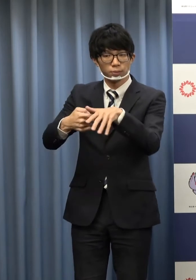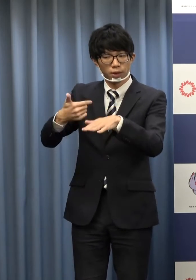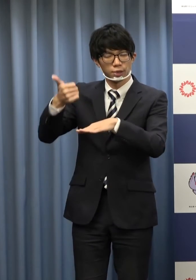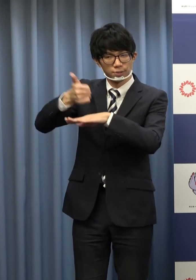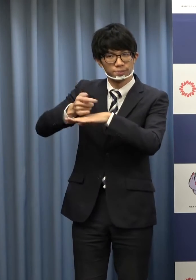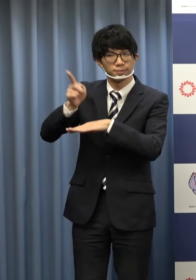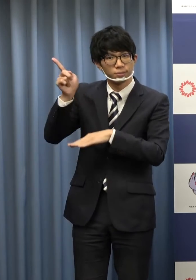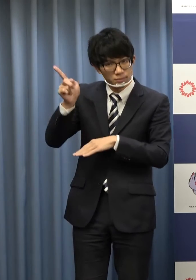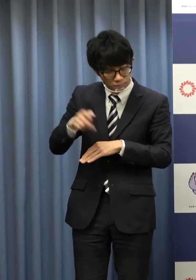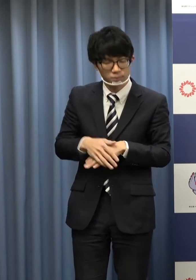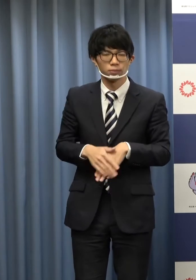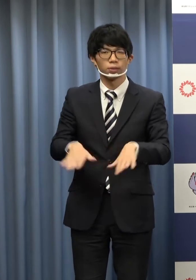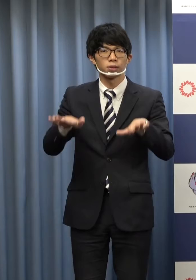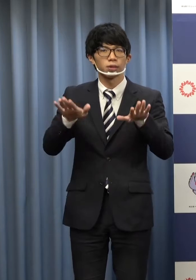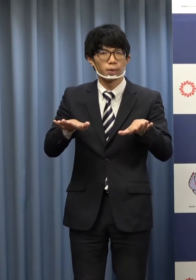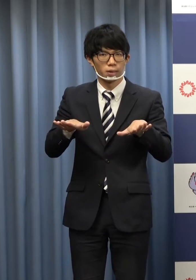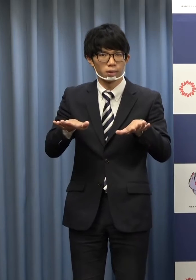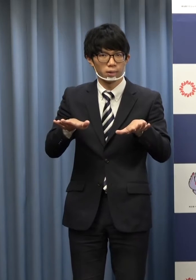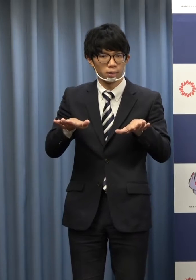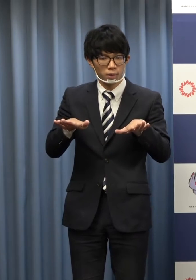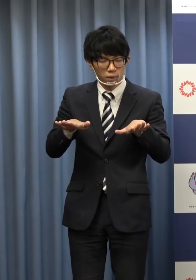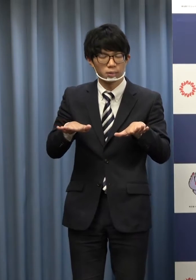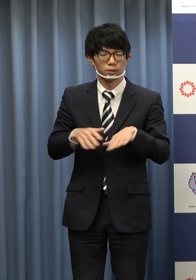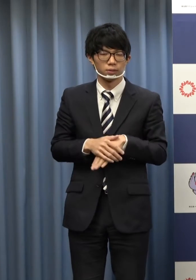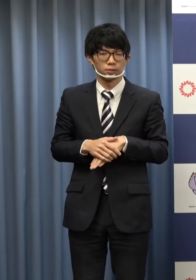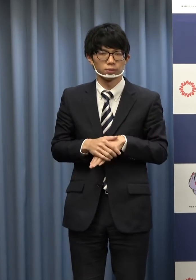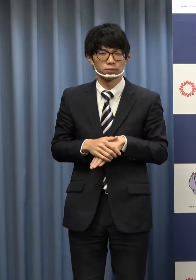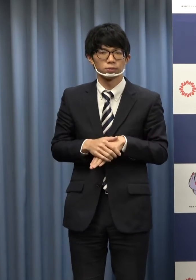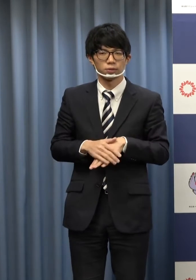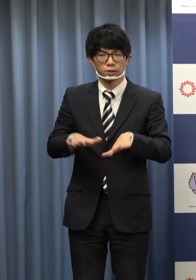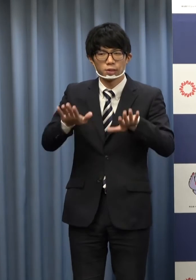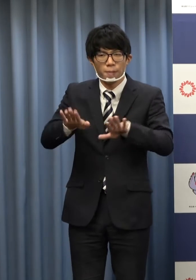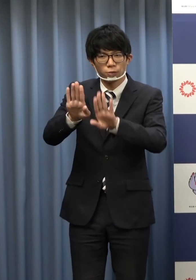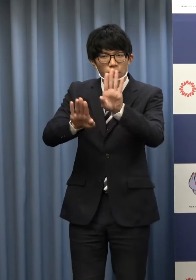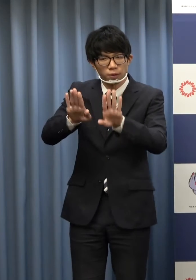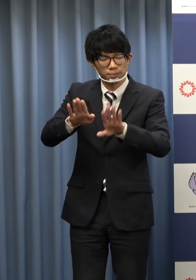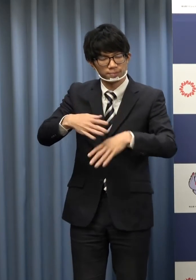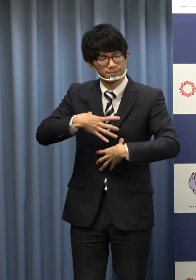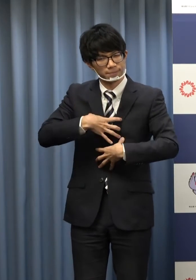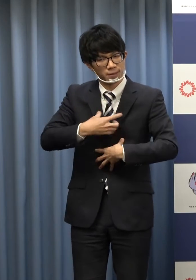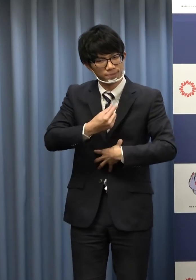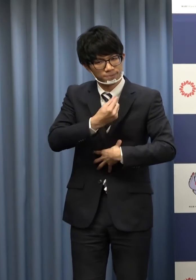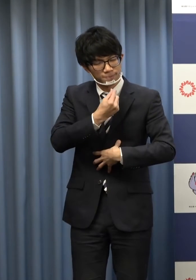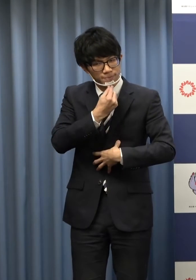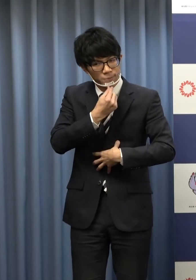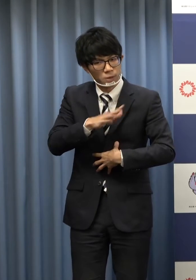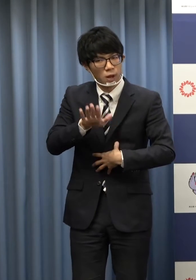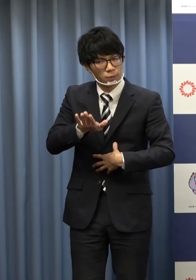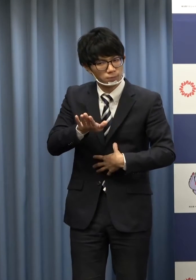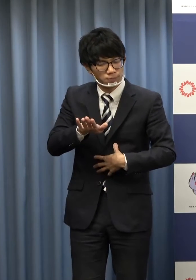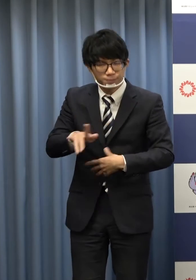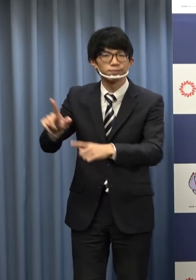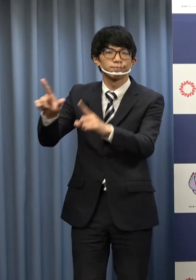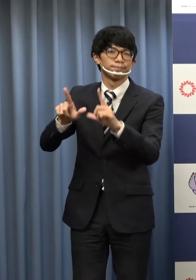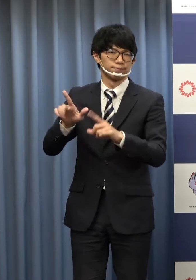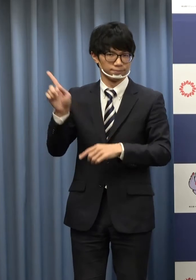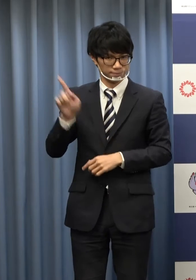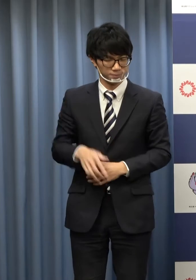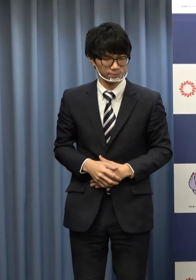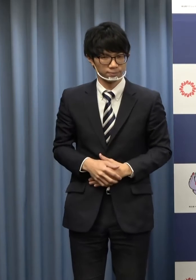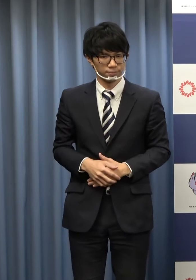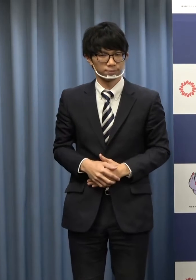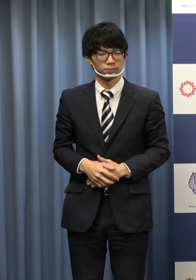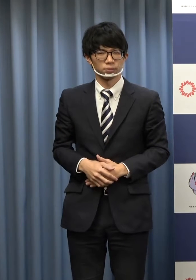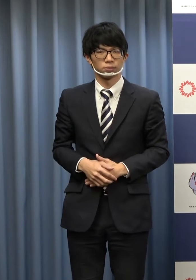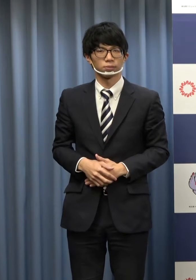からは現状を強く懸念しているという発言がありました。もちろ